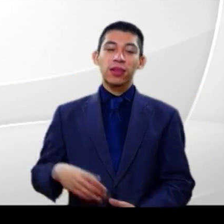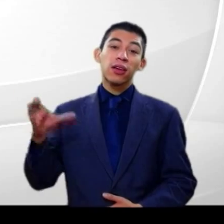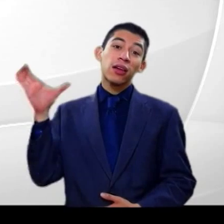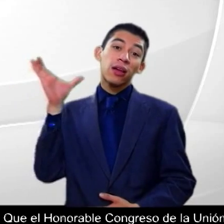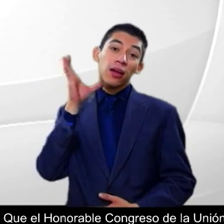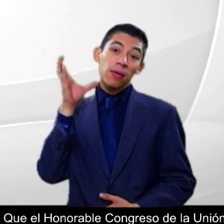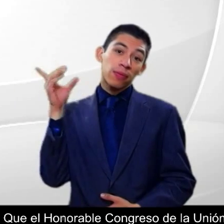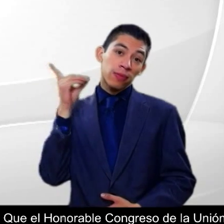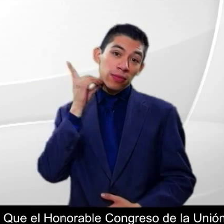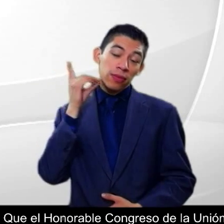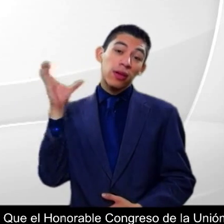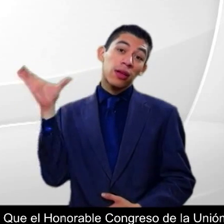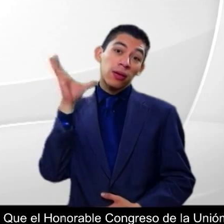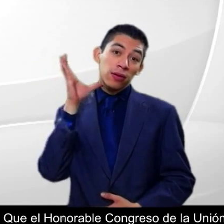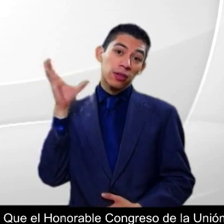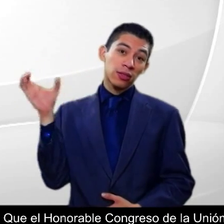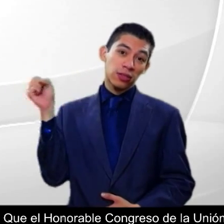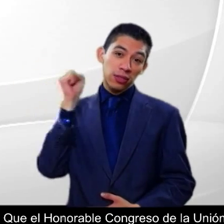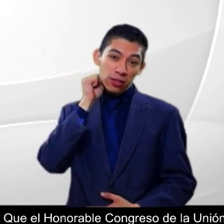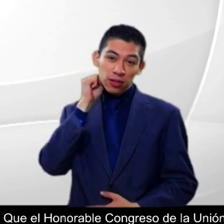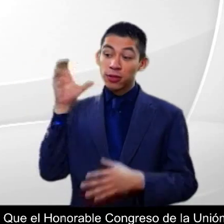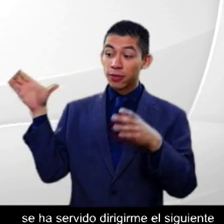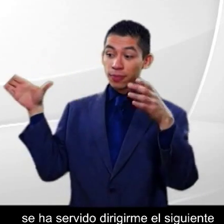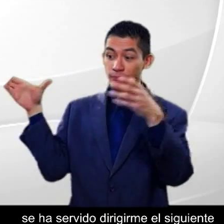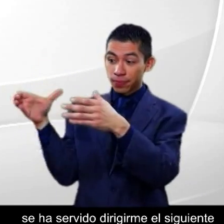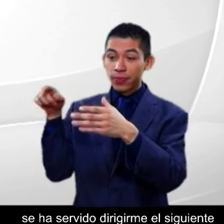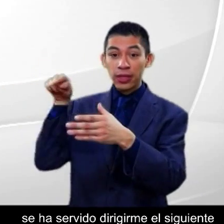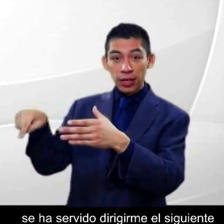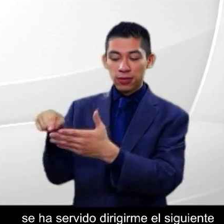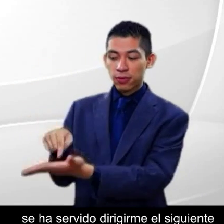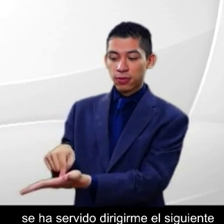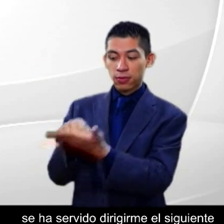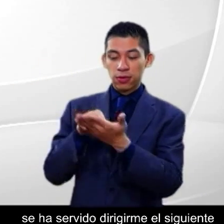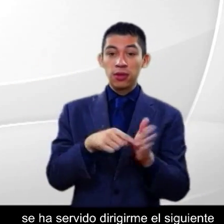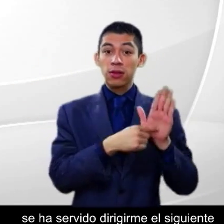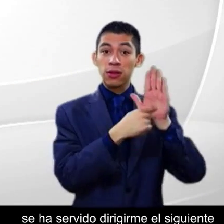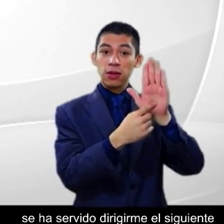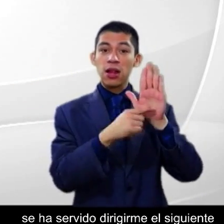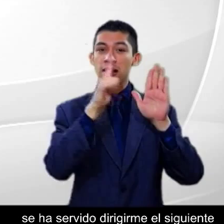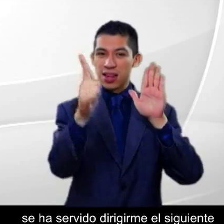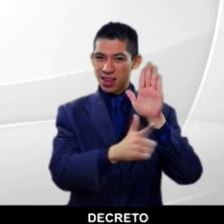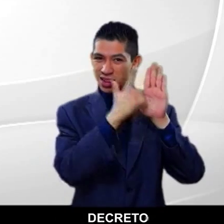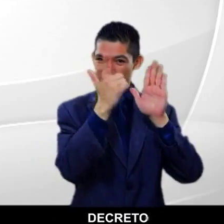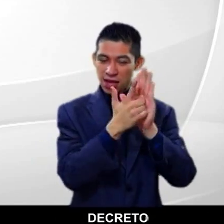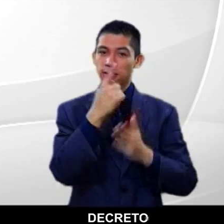Que el Honorable Congreso de la Unión Se ha servido dirigirme el siguiente decreto